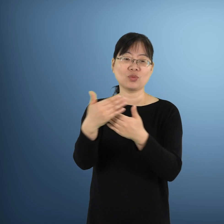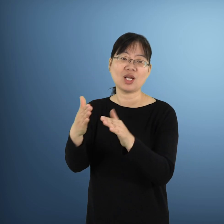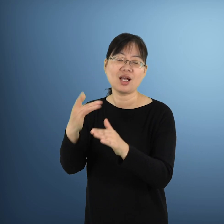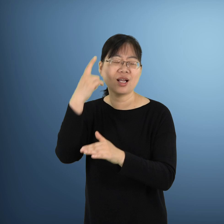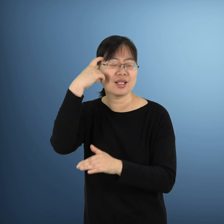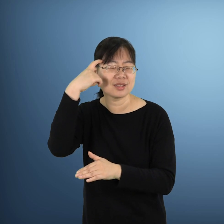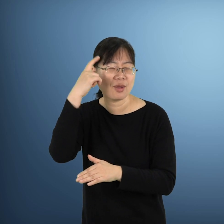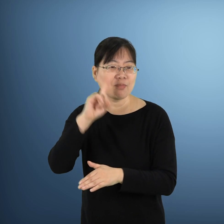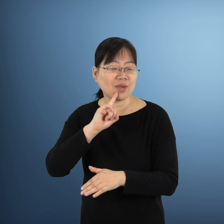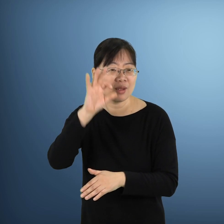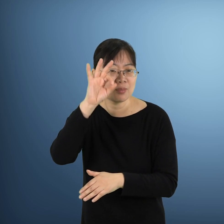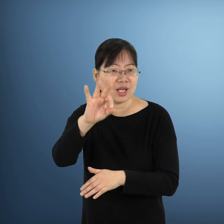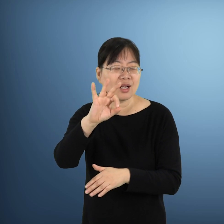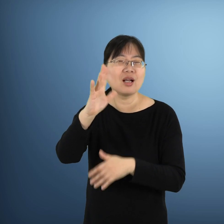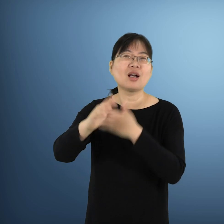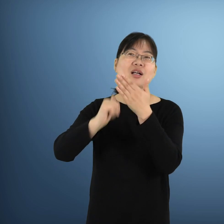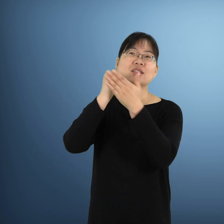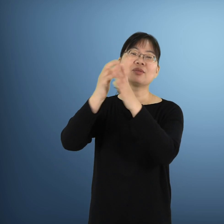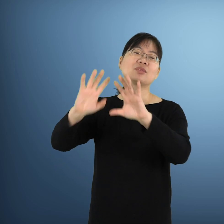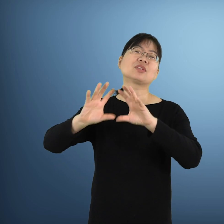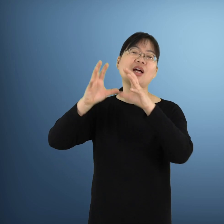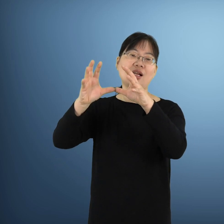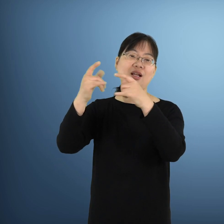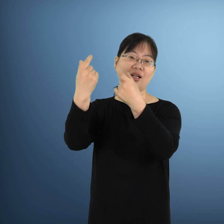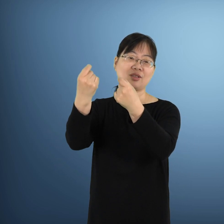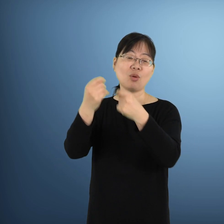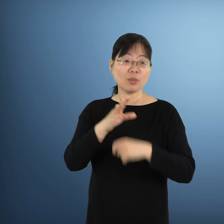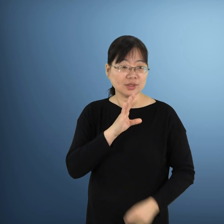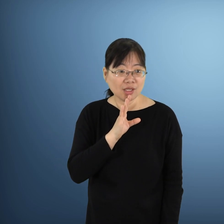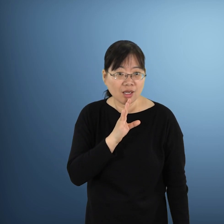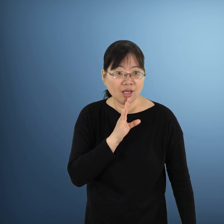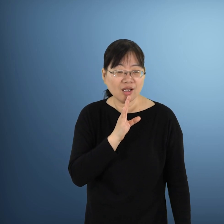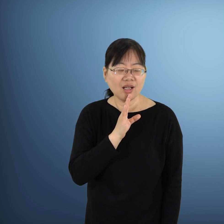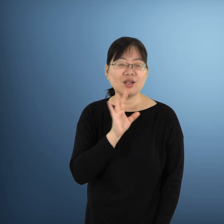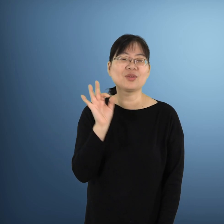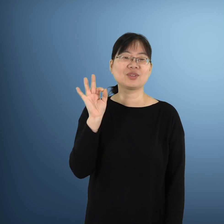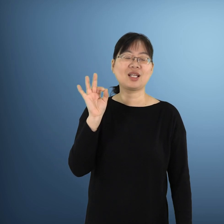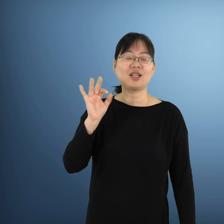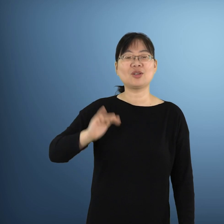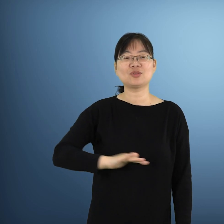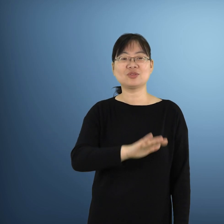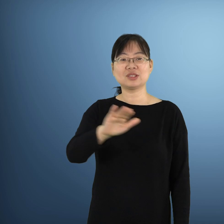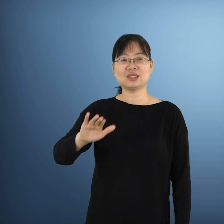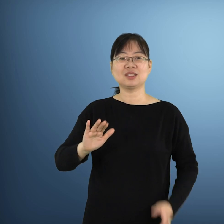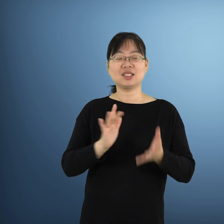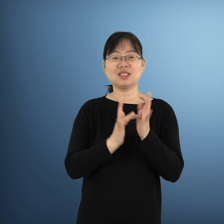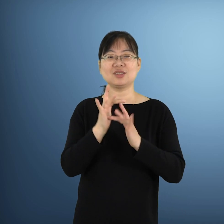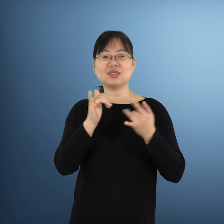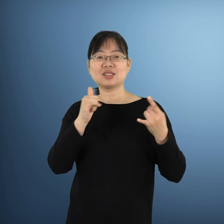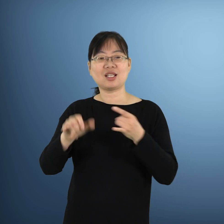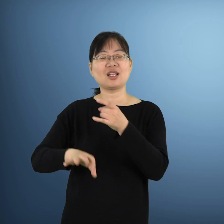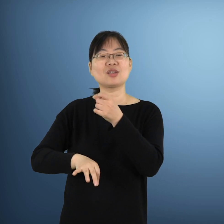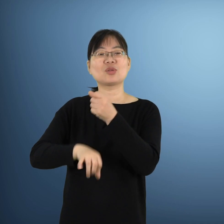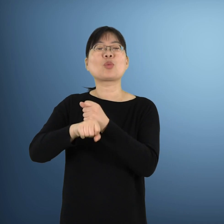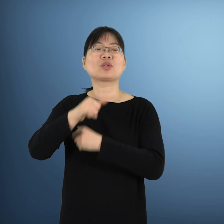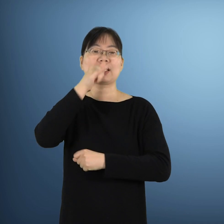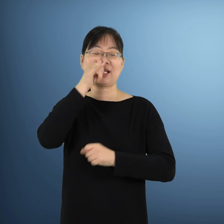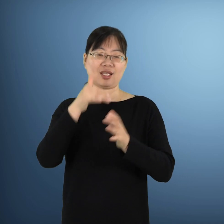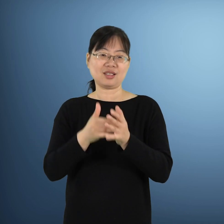공간적 개념으로 말하자면 하나님의 나라라 말이에요. 맞죠, 여러분? 그래서 우리는 예수님에게 속해